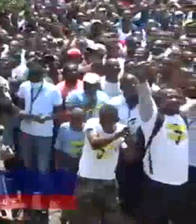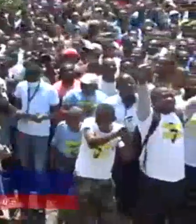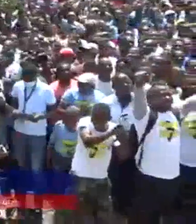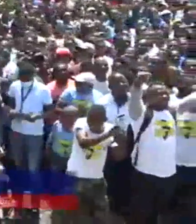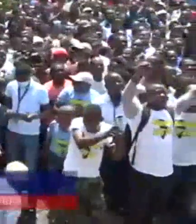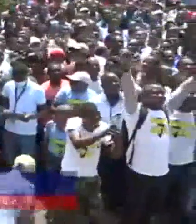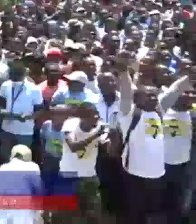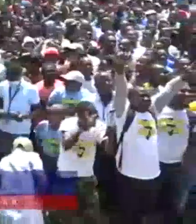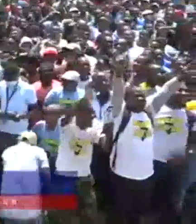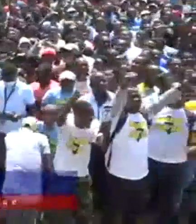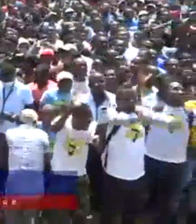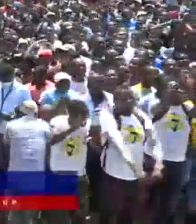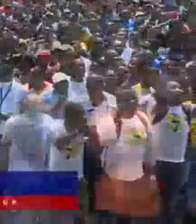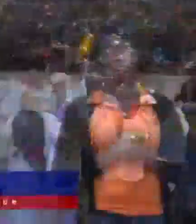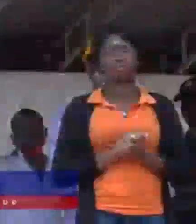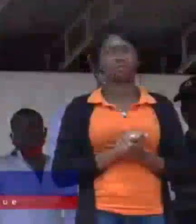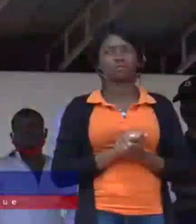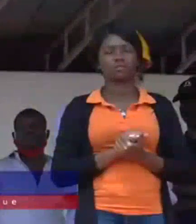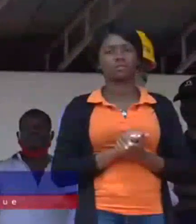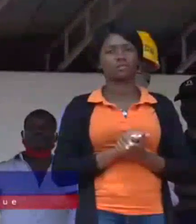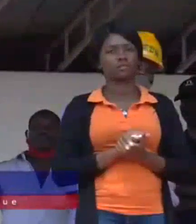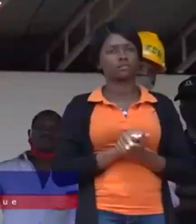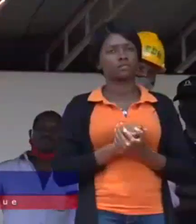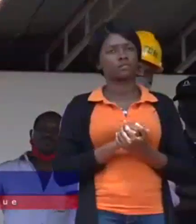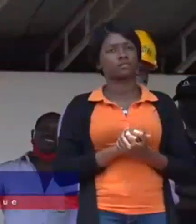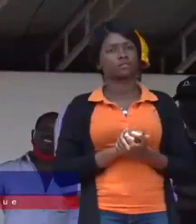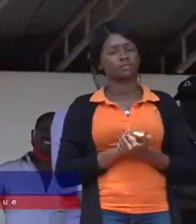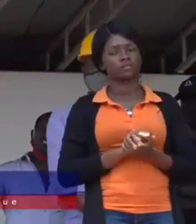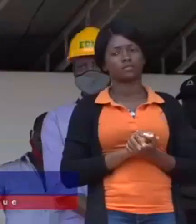moi, bon, ça veut dire